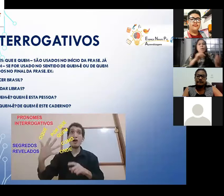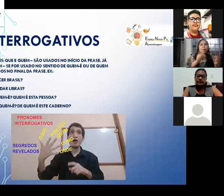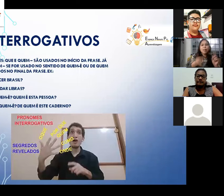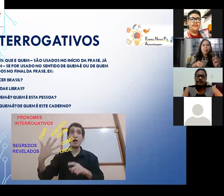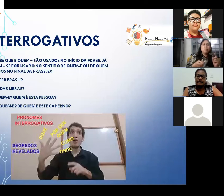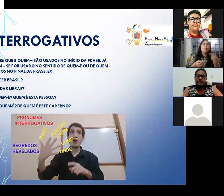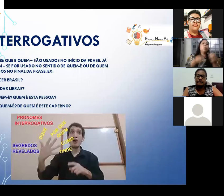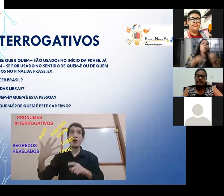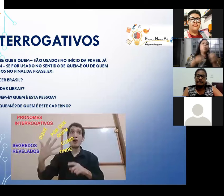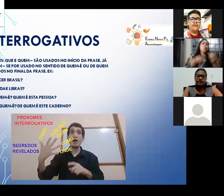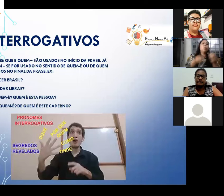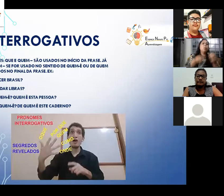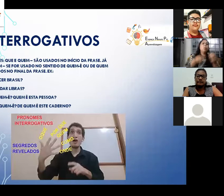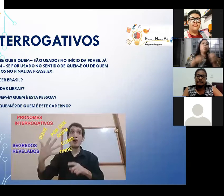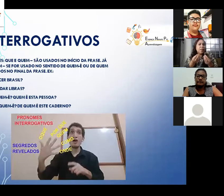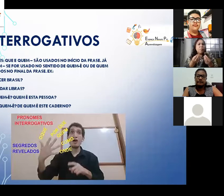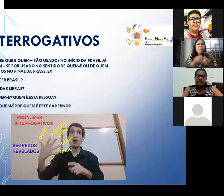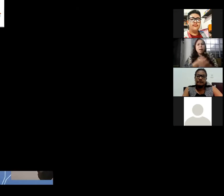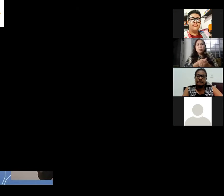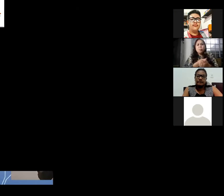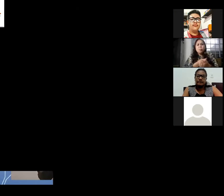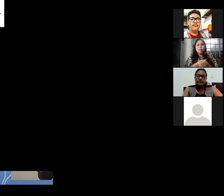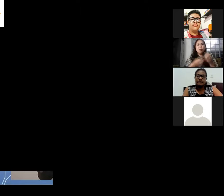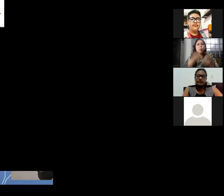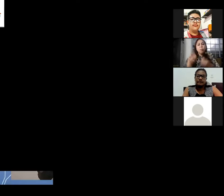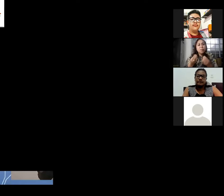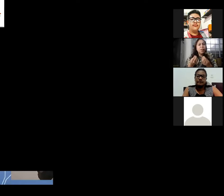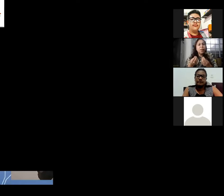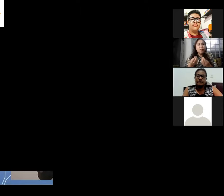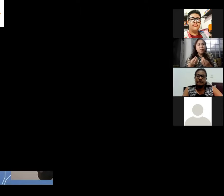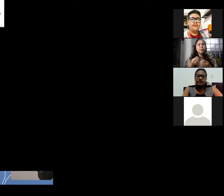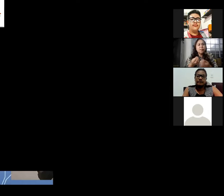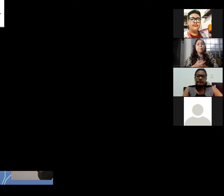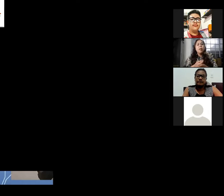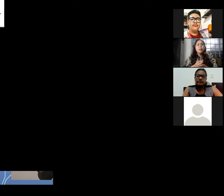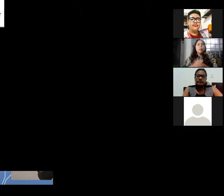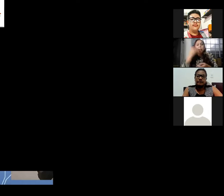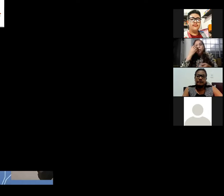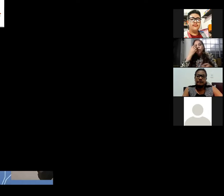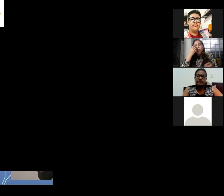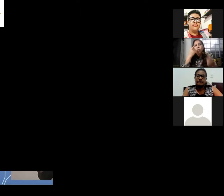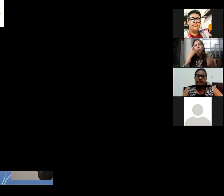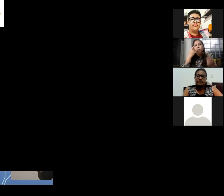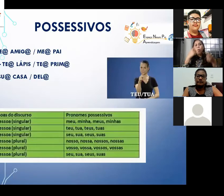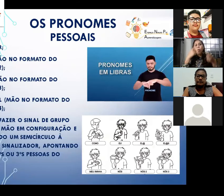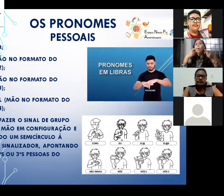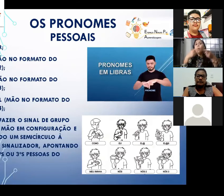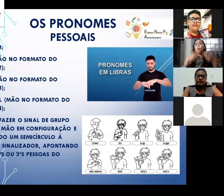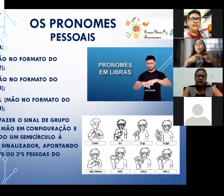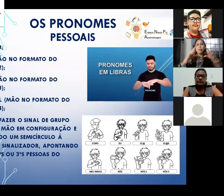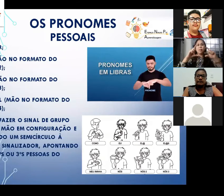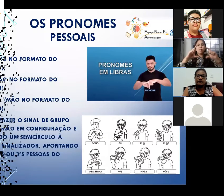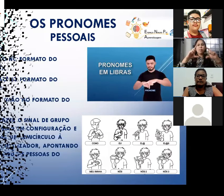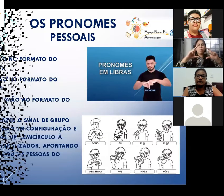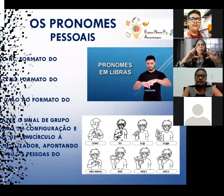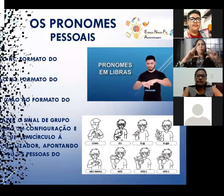como aquilo, é como, né? Uma pergunta. Como isso foi acontecer? Da mesma forma, o onde?